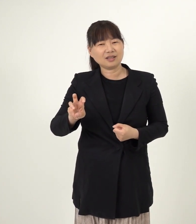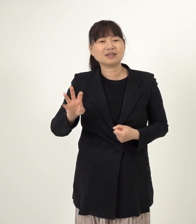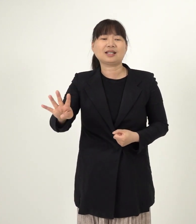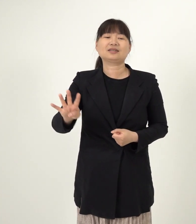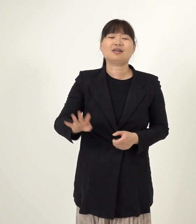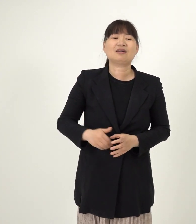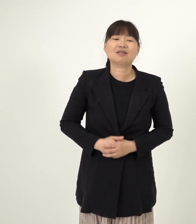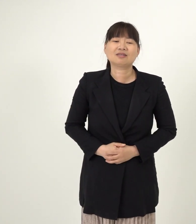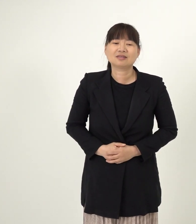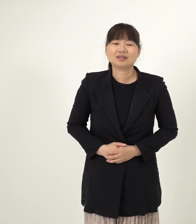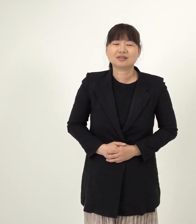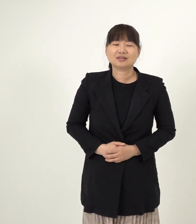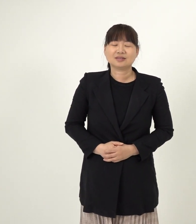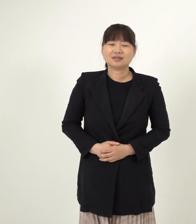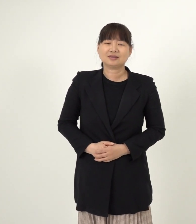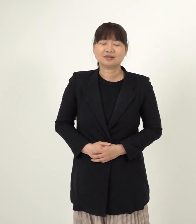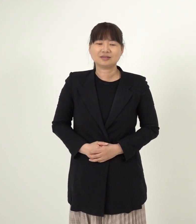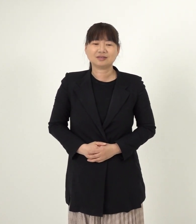34절.